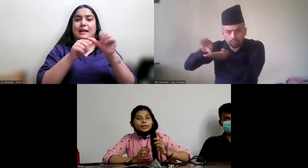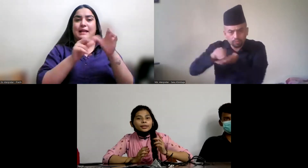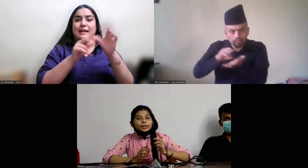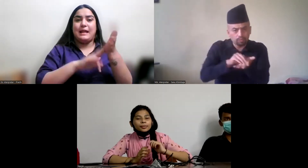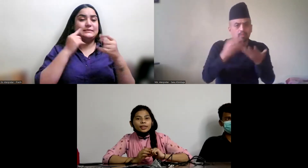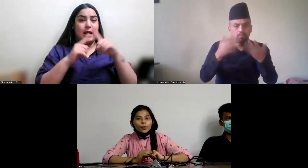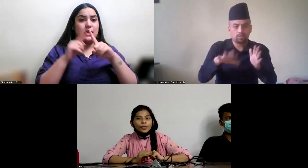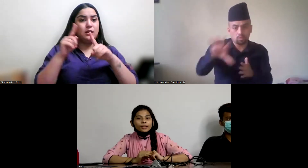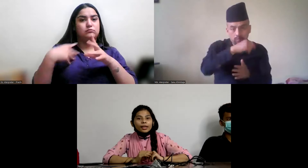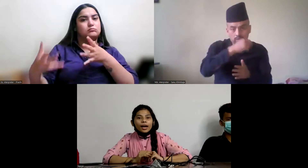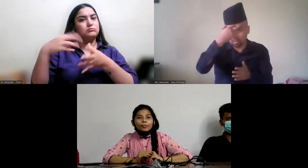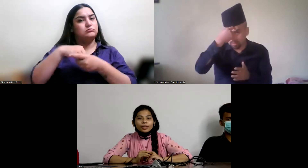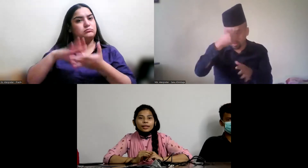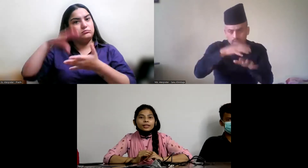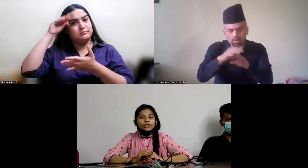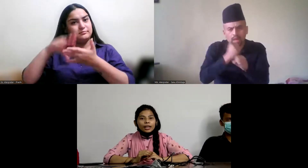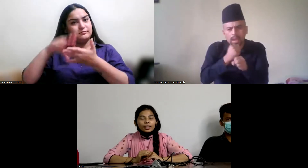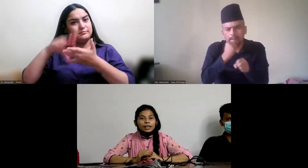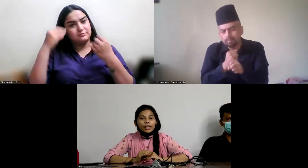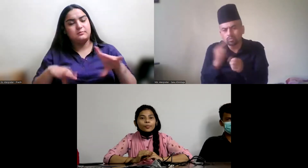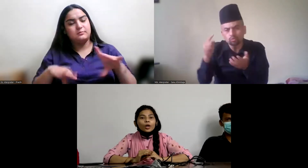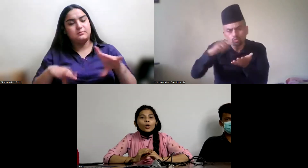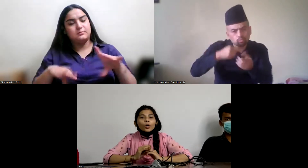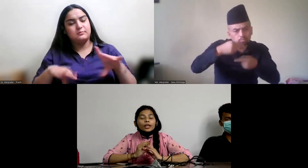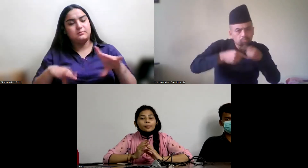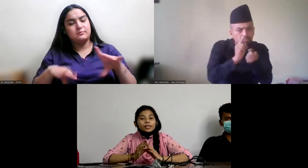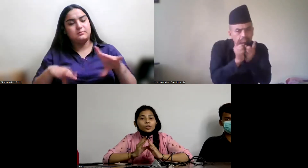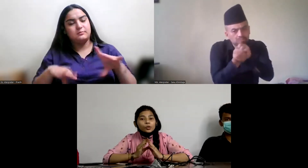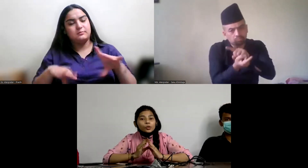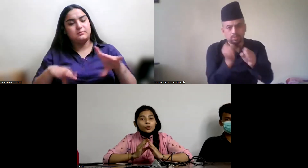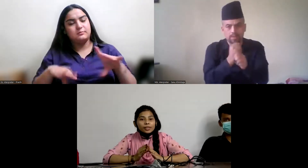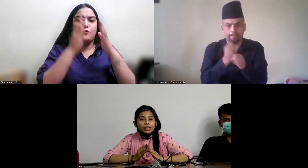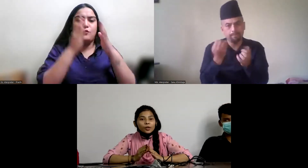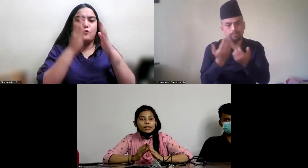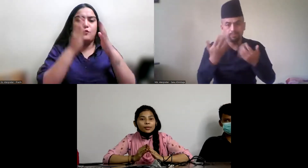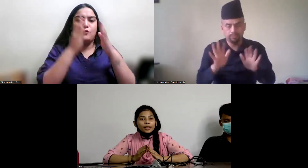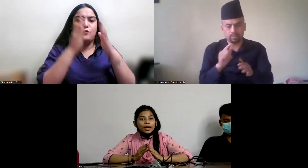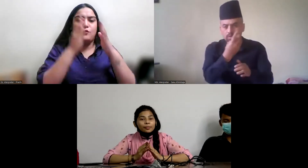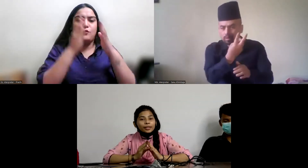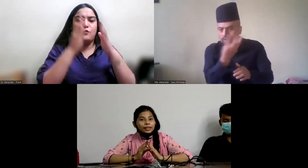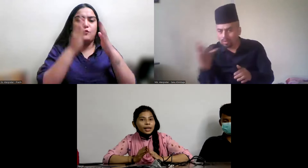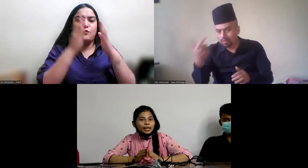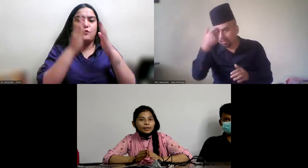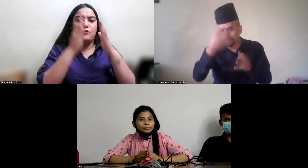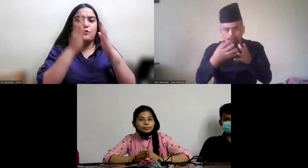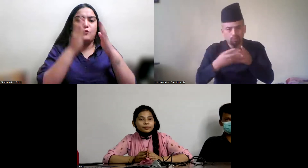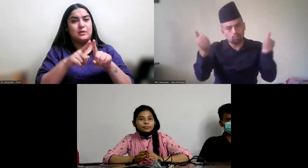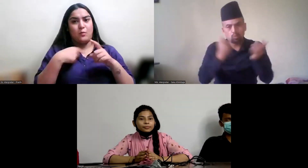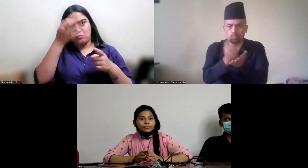सभी समस्याओं पर काम करना जारी रखा और इनमें से कुछ समस्याओं का समाधान भी